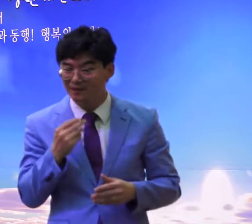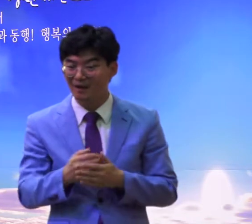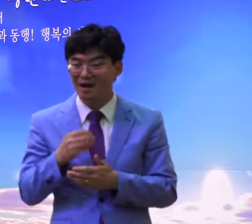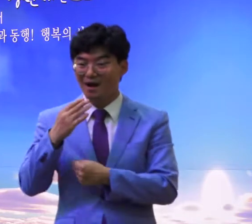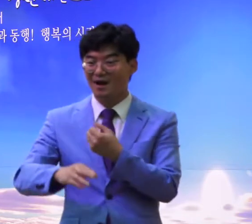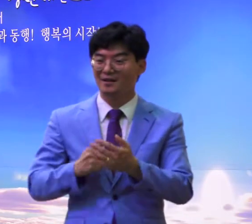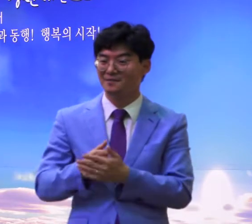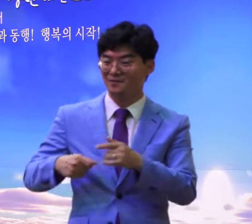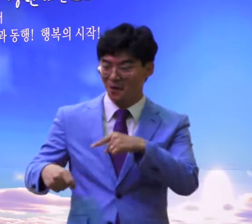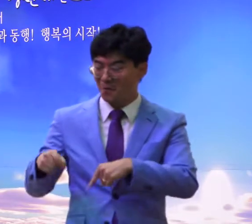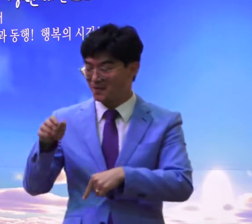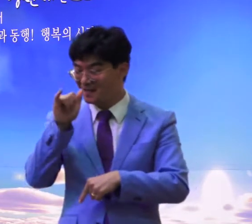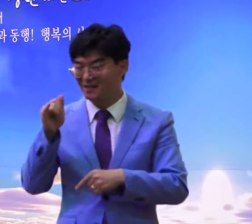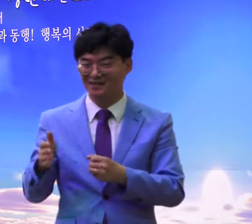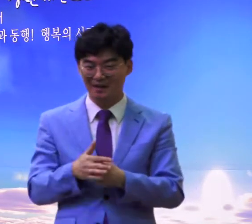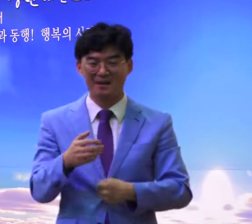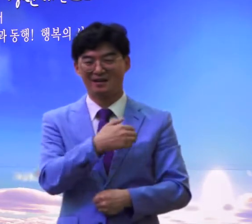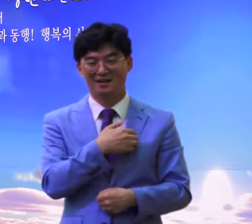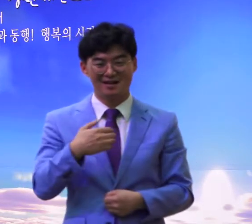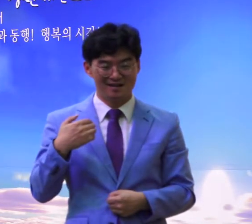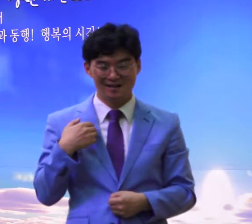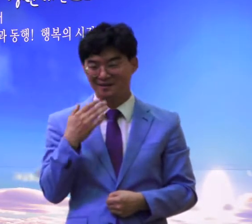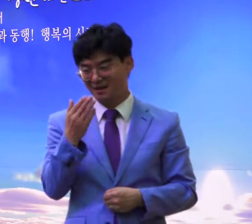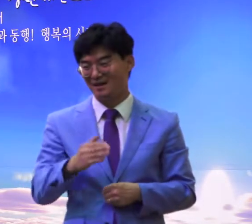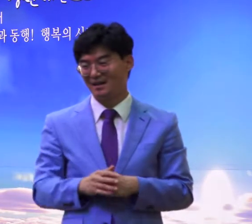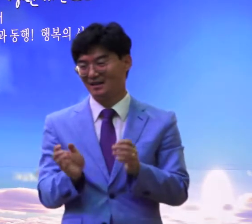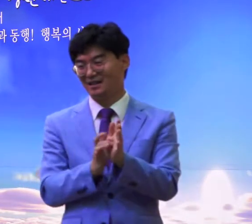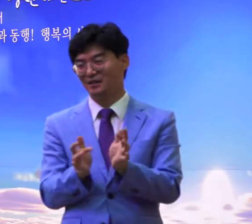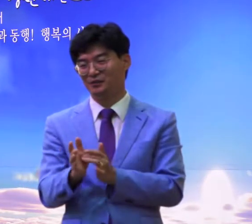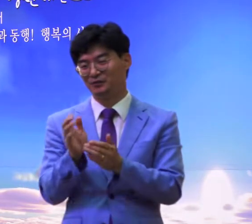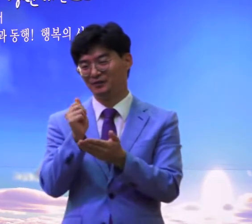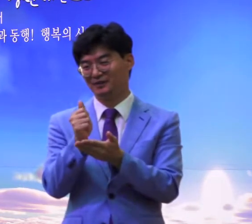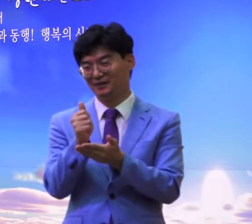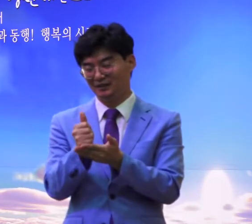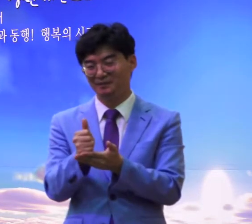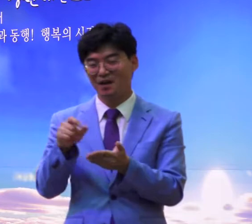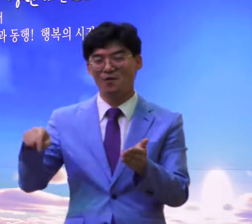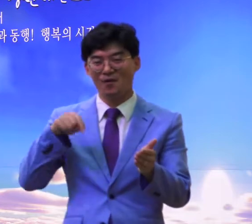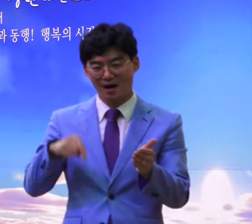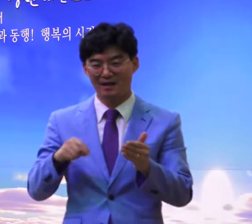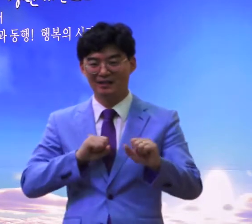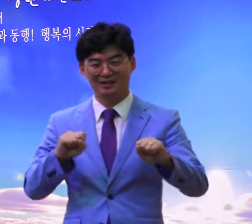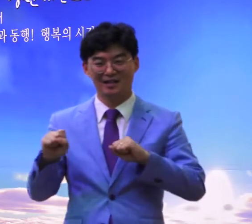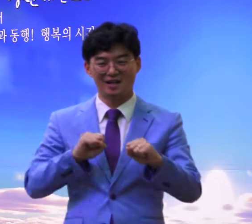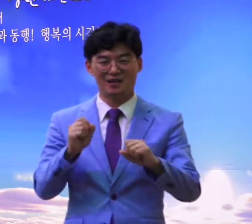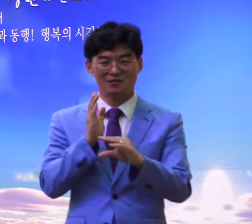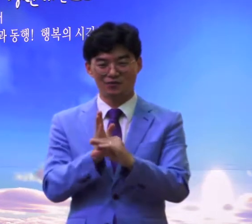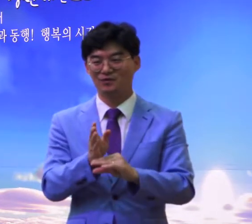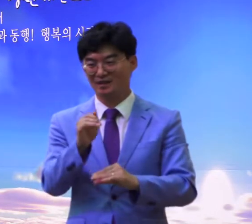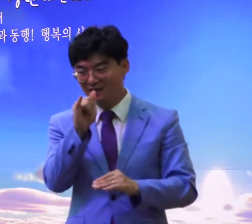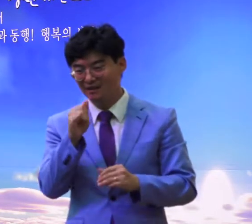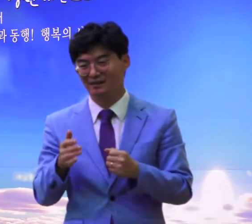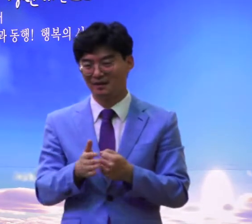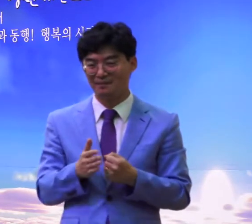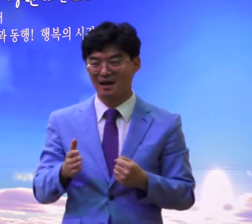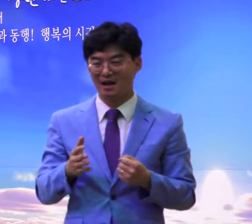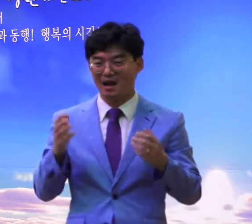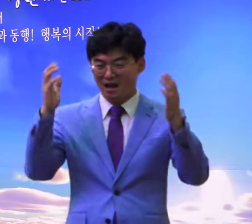일하고 계시고 그런 믿음의 사람 속에 예수 그리스도가 역사하시기 때문에 믿음의 사람을 세상은 두려워하는